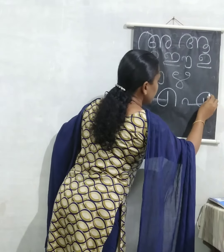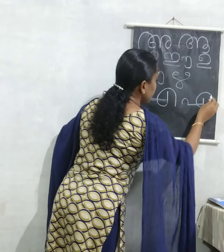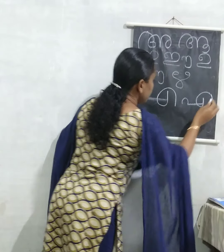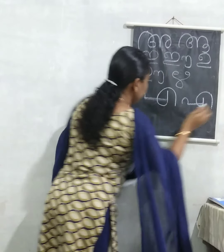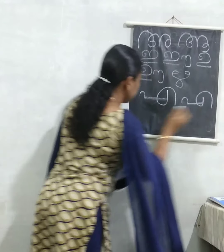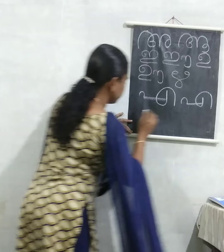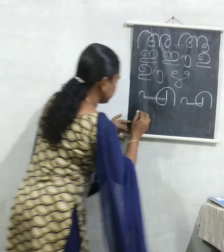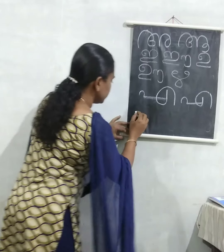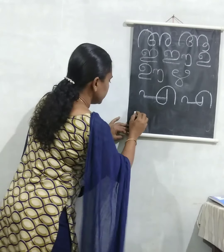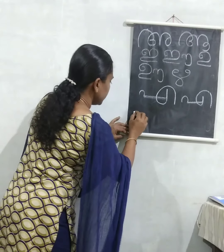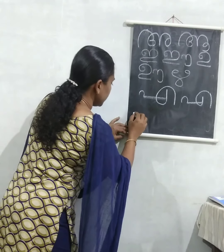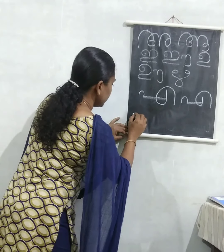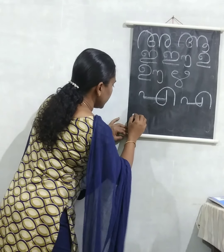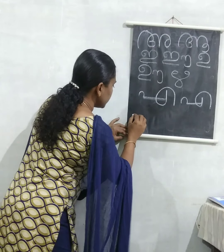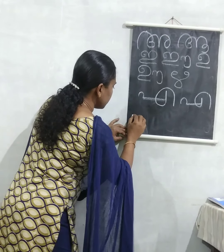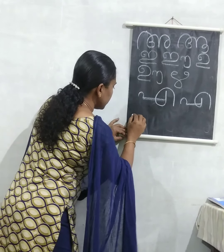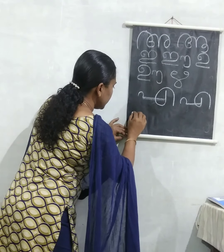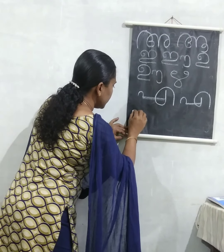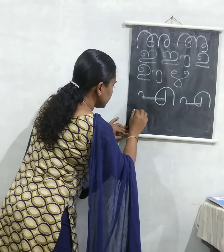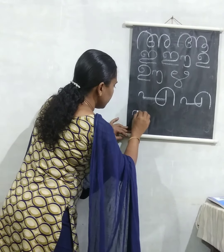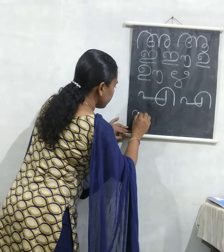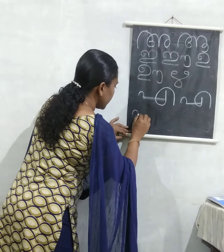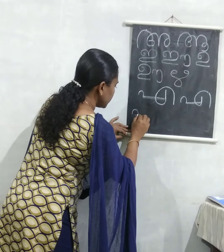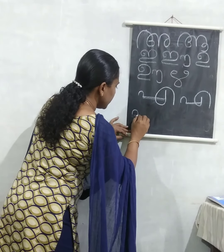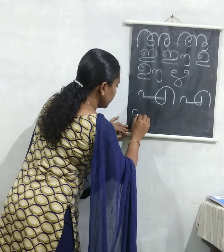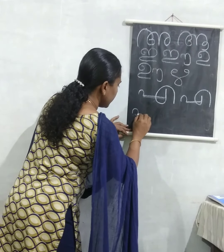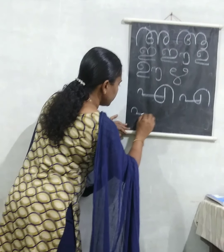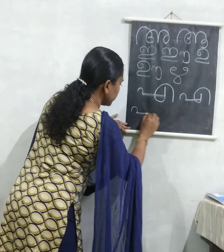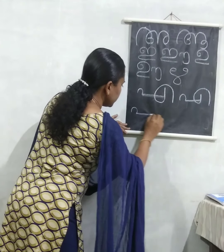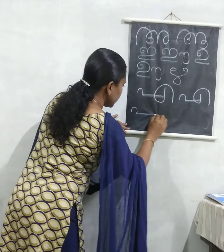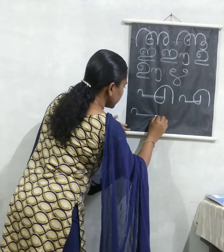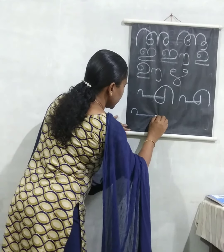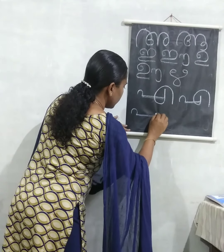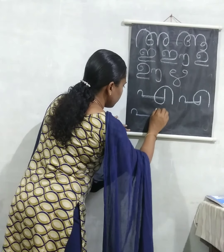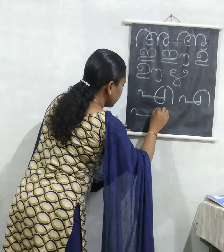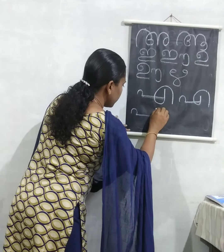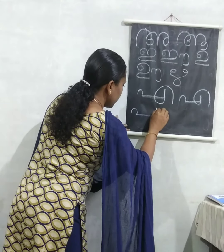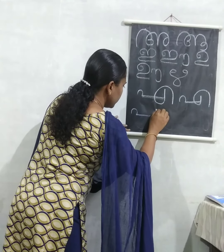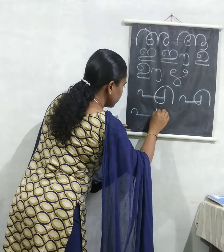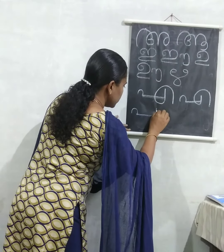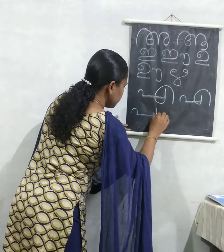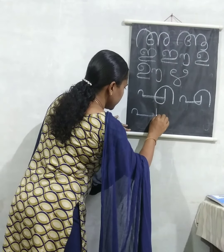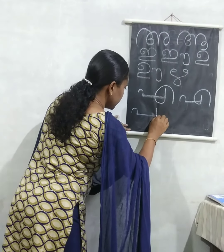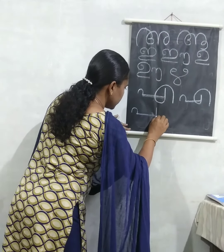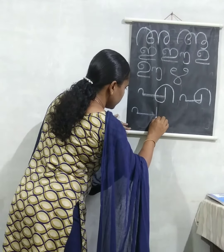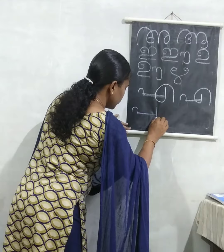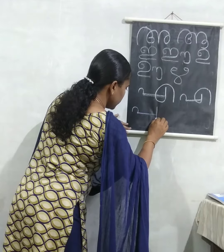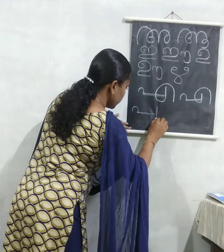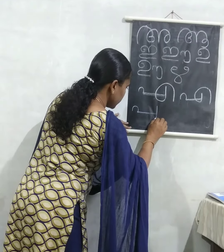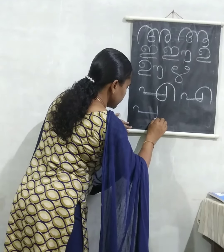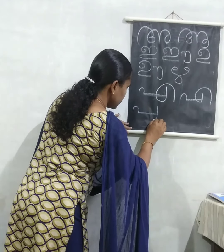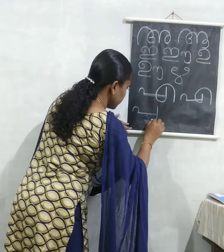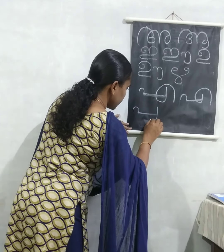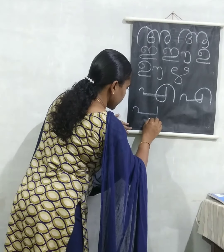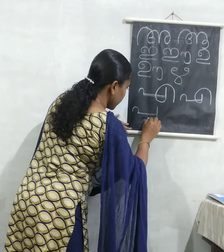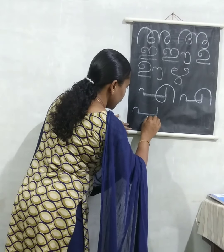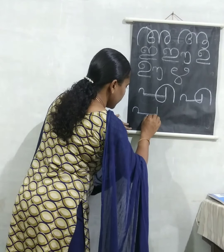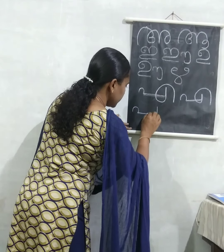അല്ലേ, എങ്ങനെയാണ് നമ്മൾ എ എഴുതുക? പാന്ന് എല്ലാവർക്കും എഴുതാൻ അറിയാലോ. അപ്പൊ പായ വന്നിട്ട് പായ താഴോട്ട് ഇങ്ങനെ കൊണ്ടുവന്നിട്ട് നമ്മൾ പ്രായായിട്ട്